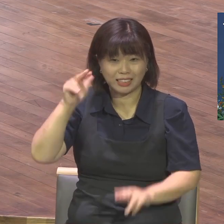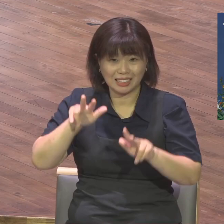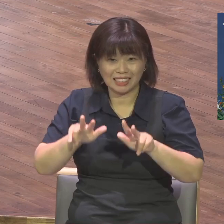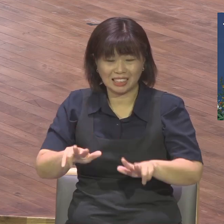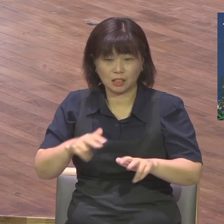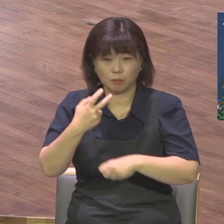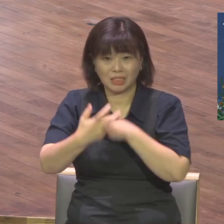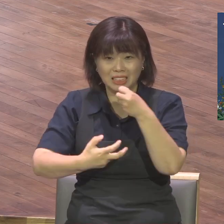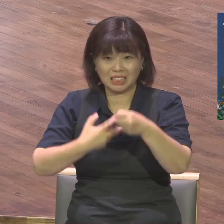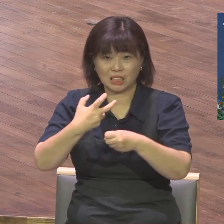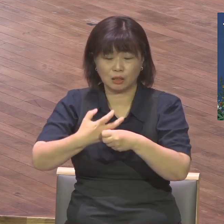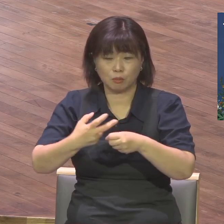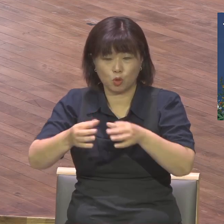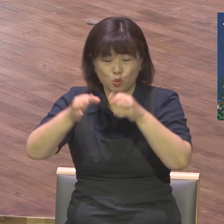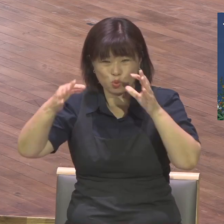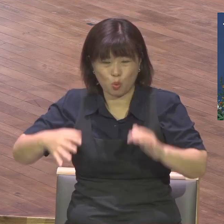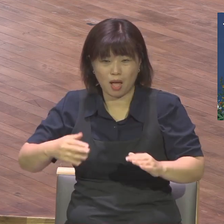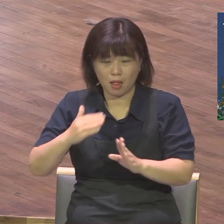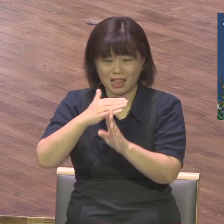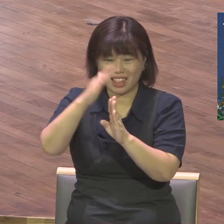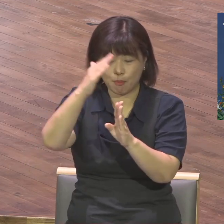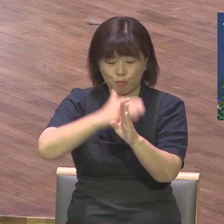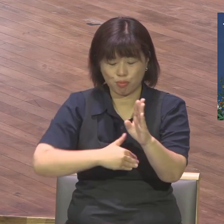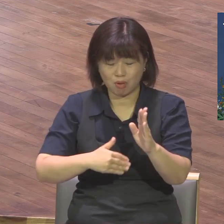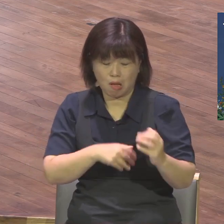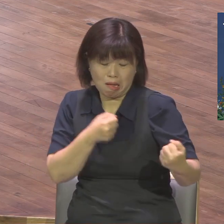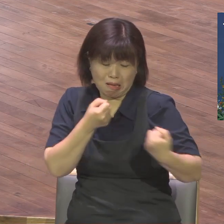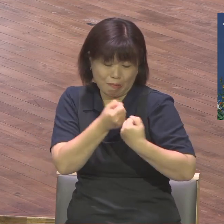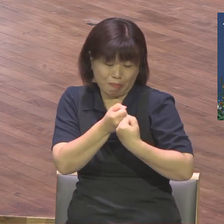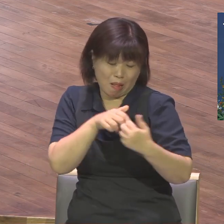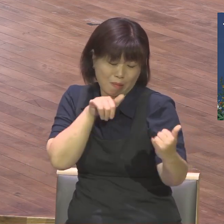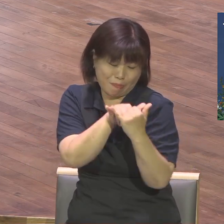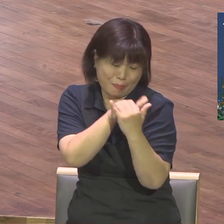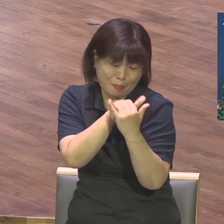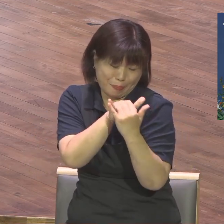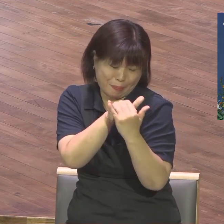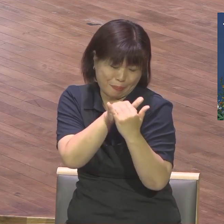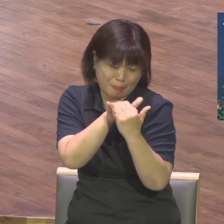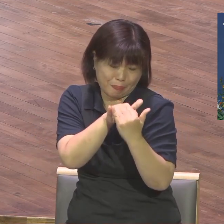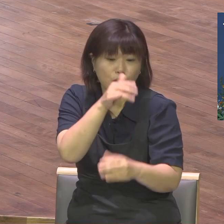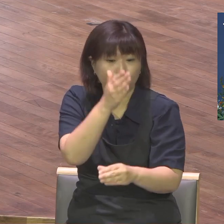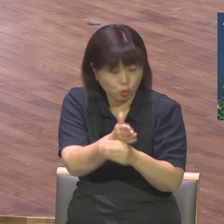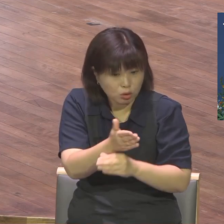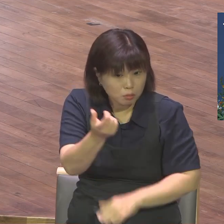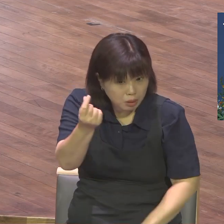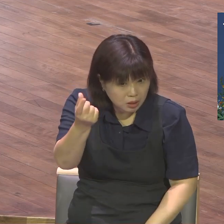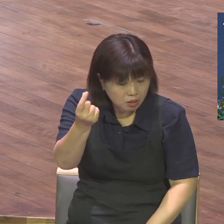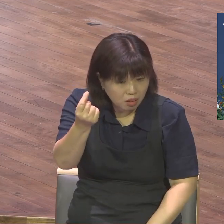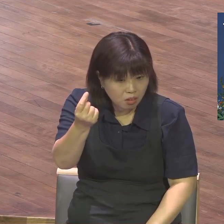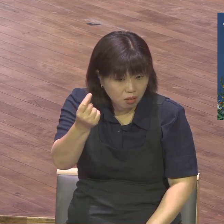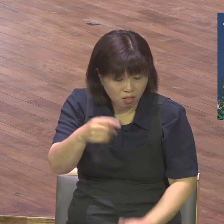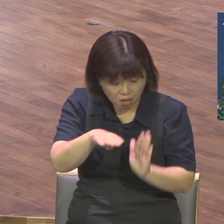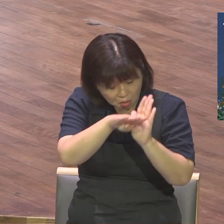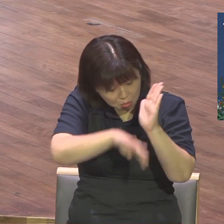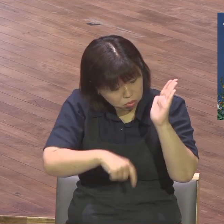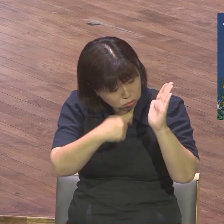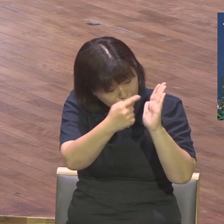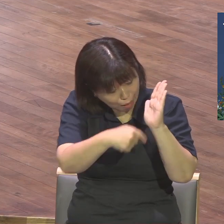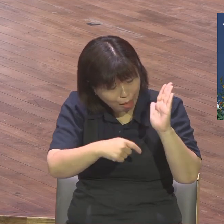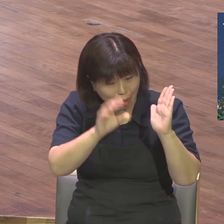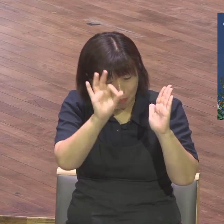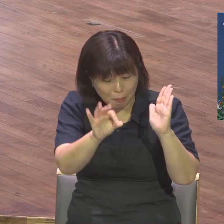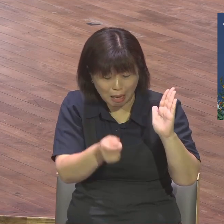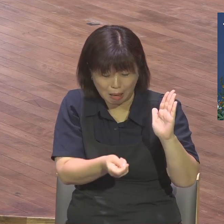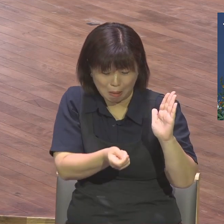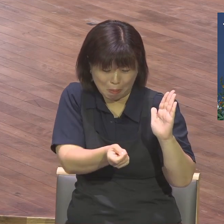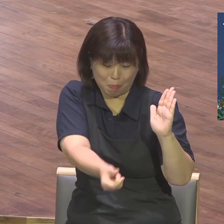어떻게 세계 경제 대국 10위가 됩니까? 어떻게 일본보다 더 잘 사는 나라가 됐냐고요? GDP가